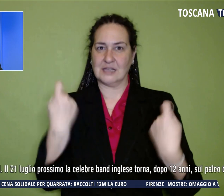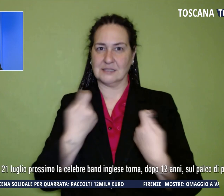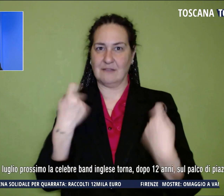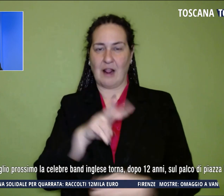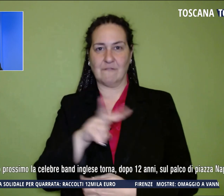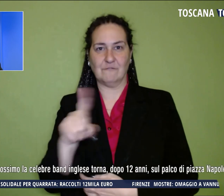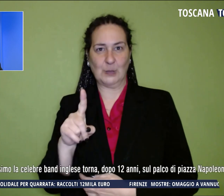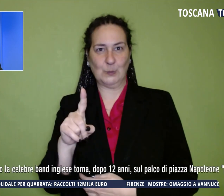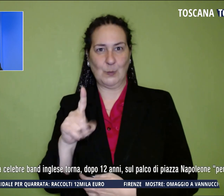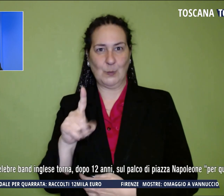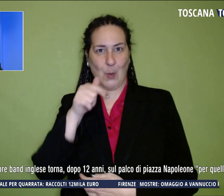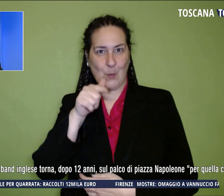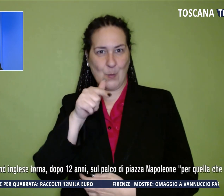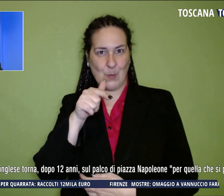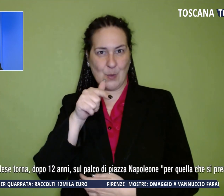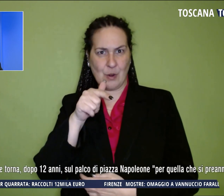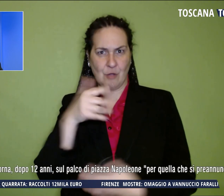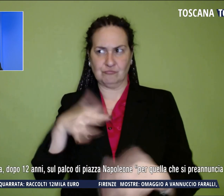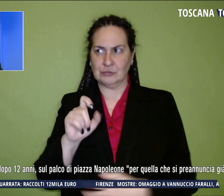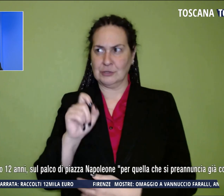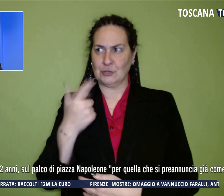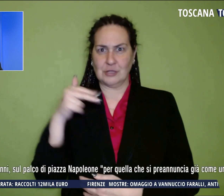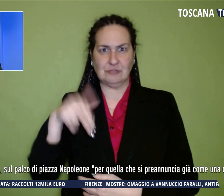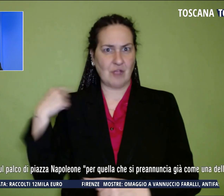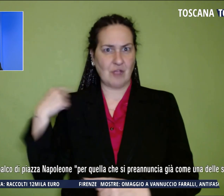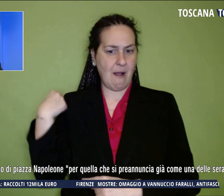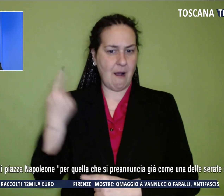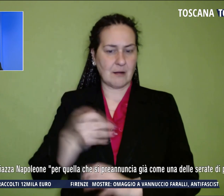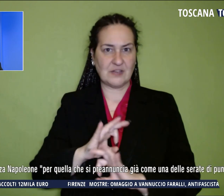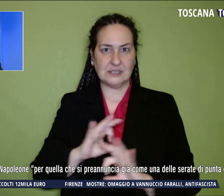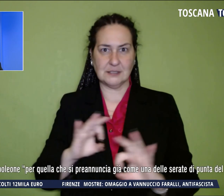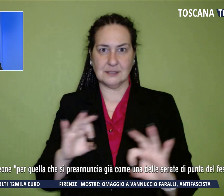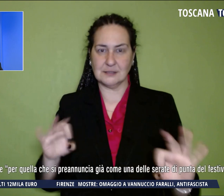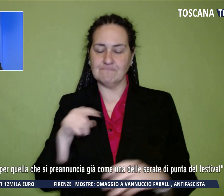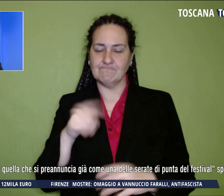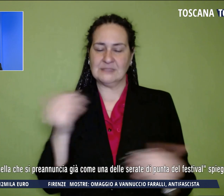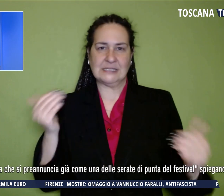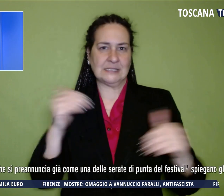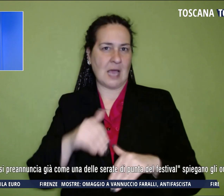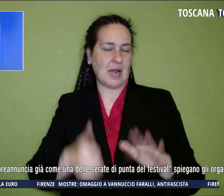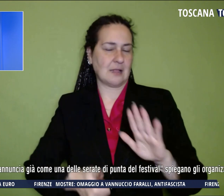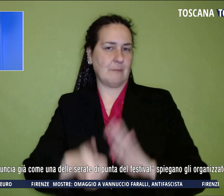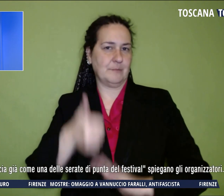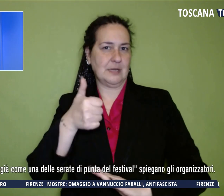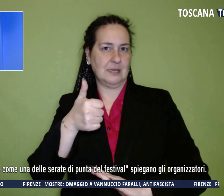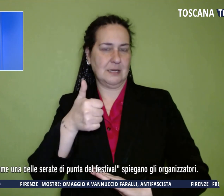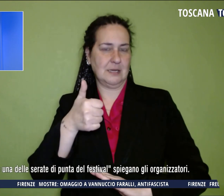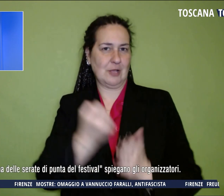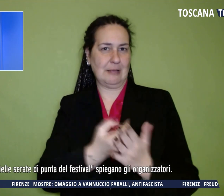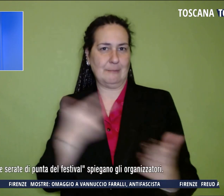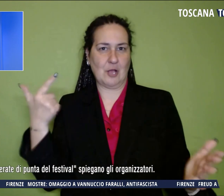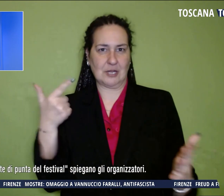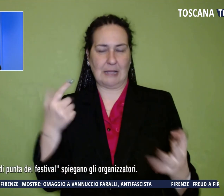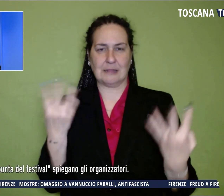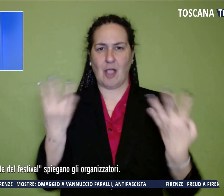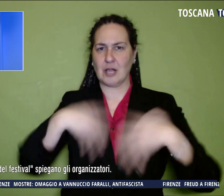palco di Piazza Napoleone, per quello che si preannuncia già con una delle serate di punta del festival, così hanno spiegato gli organizzatori.